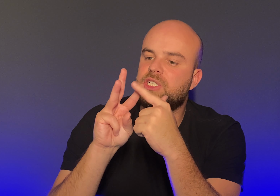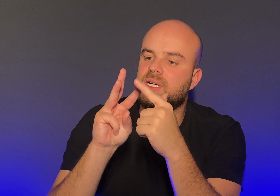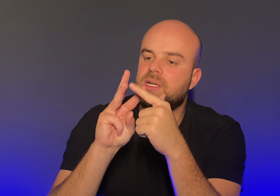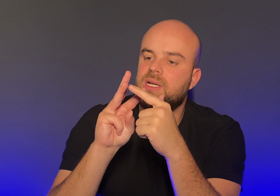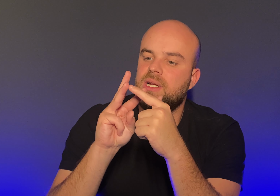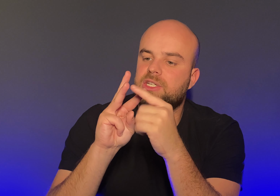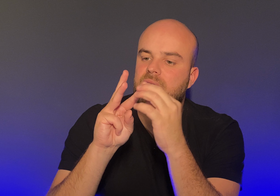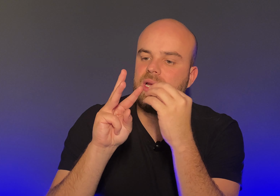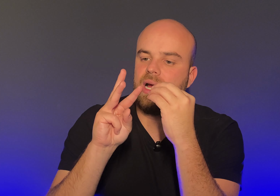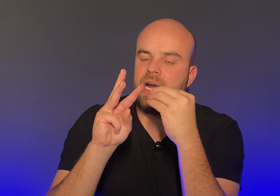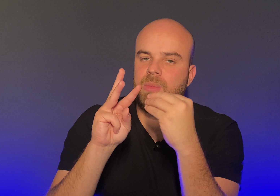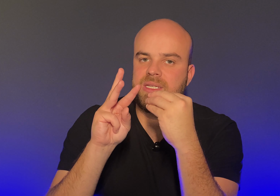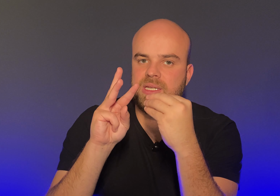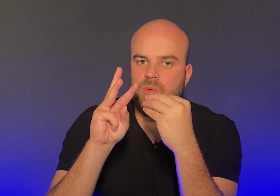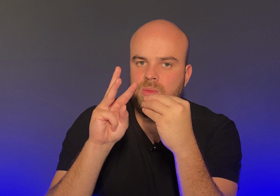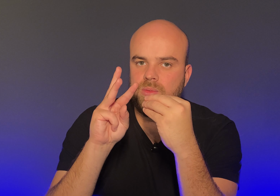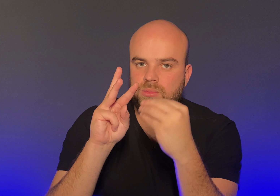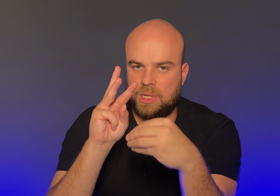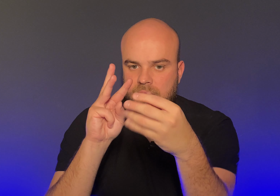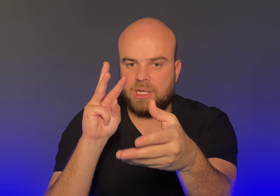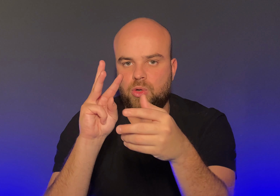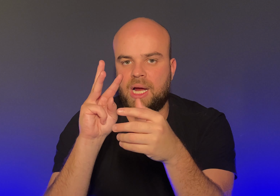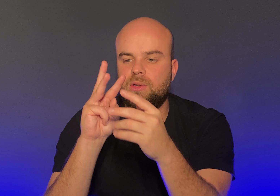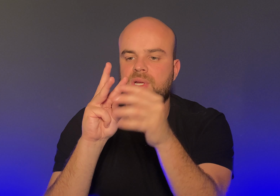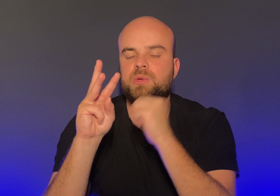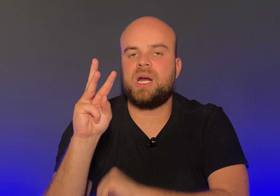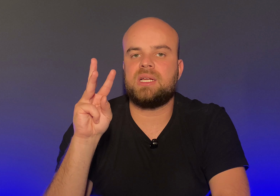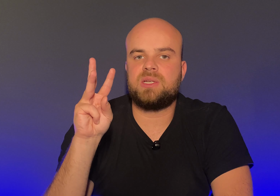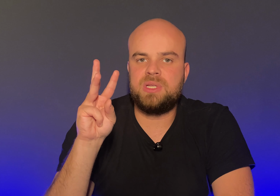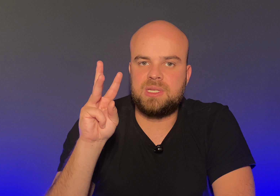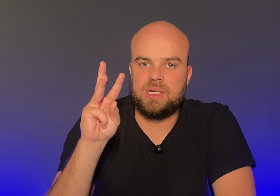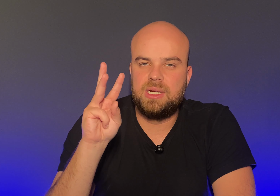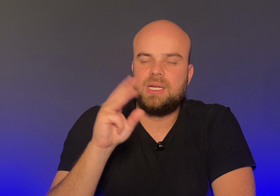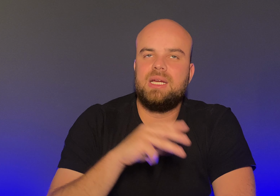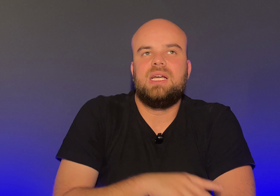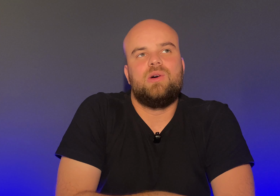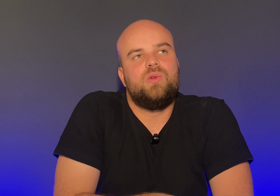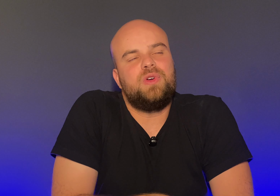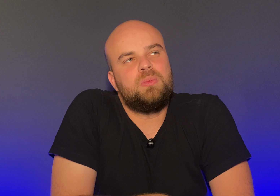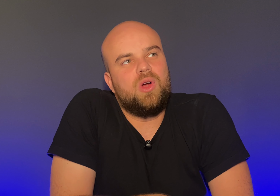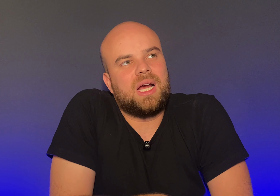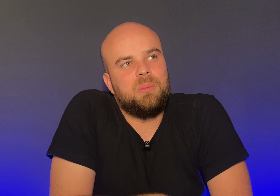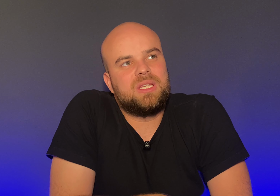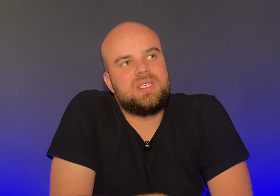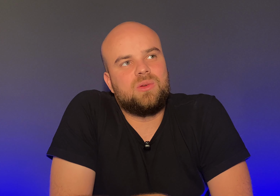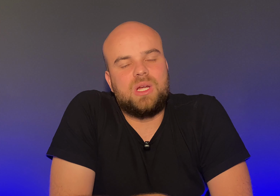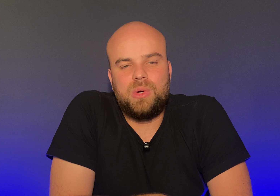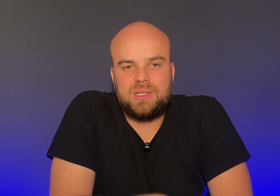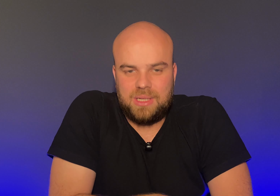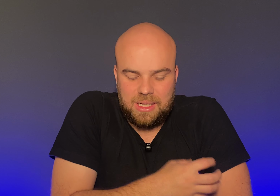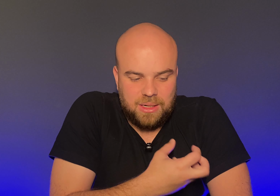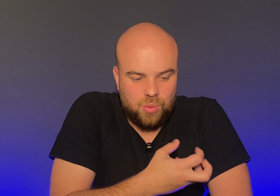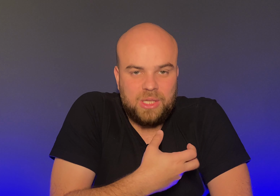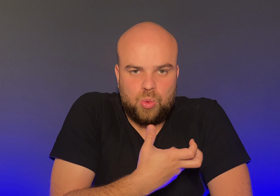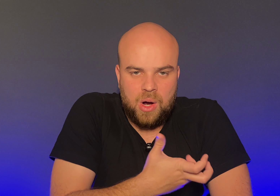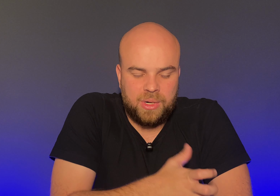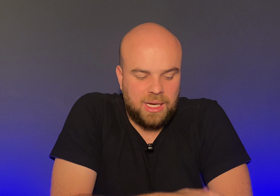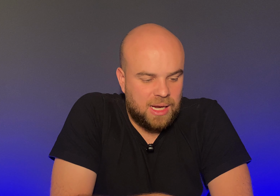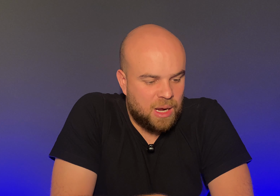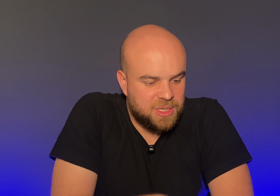de armação da jogada do que de marcação em si o futebol ele acaba sendo tão o atual né ele